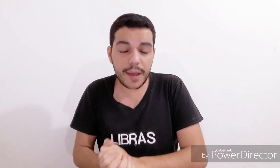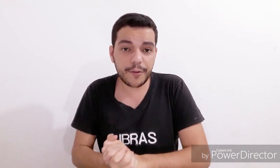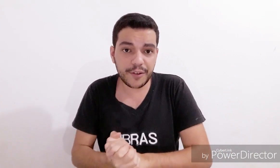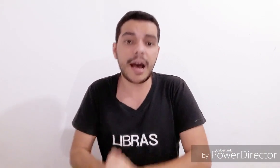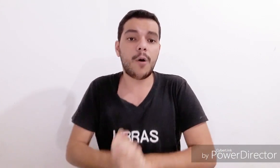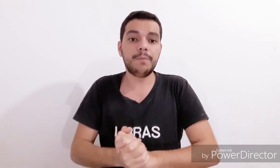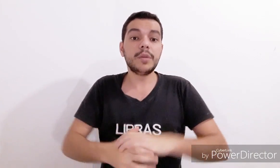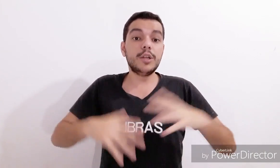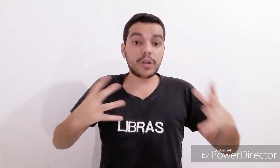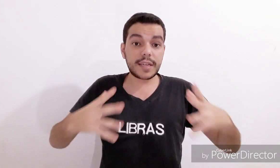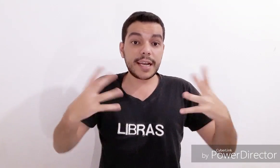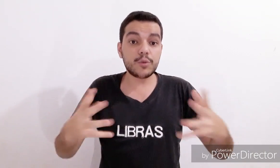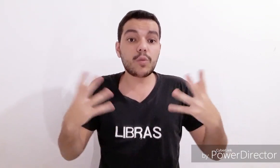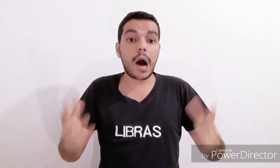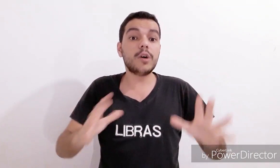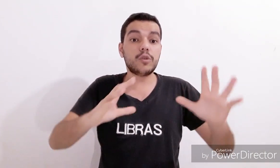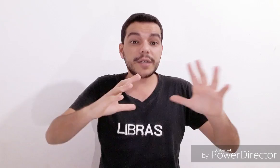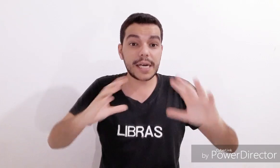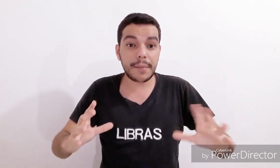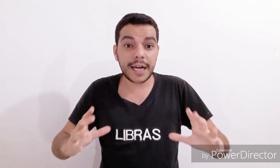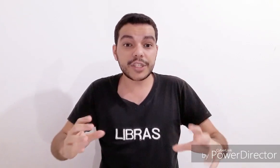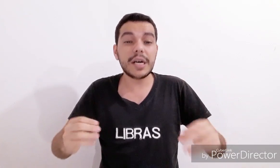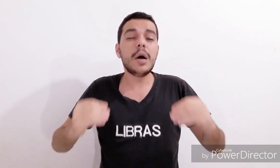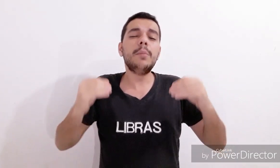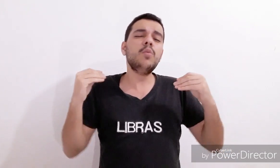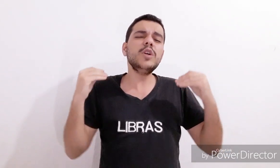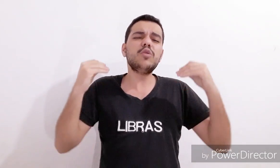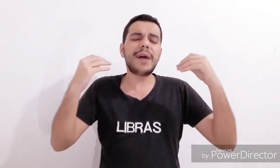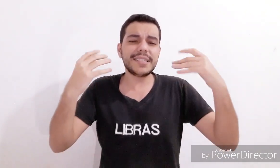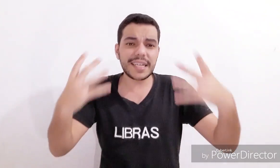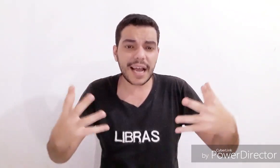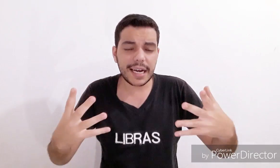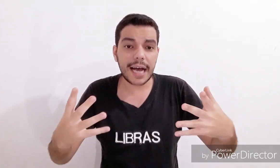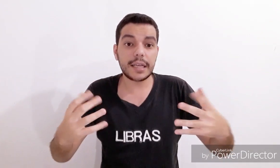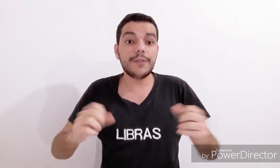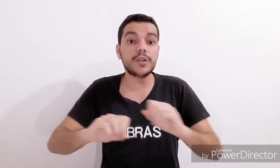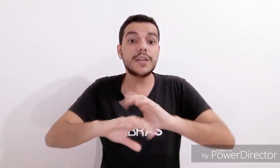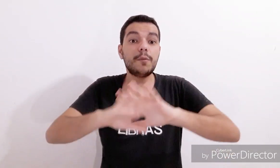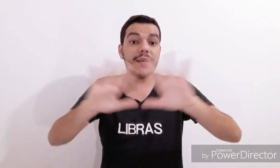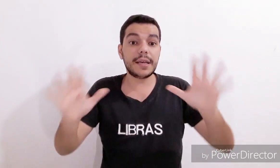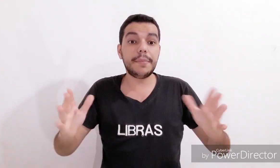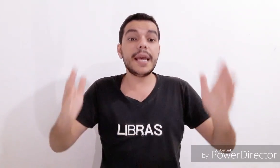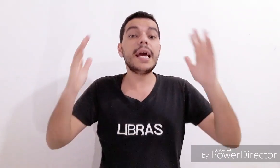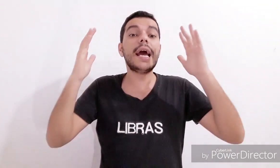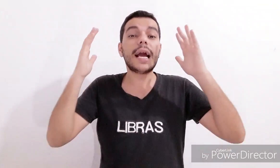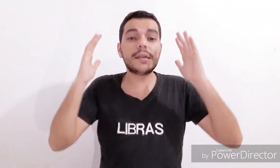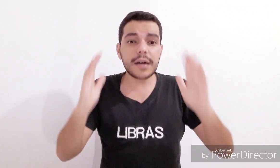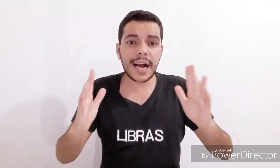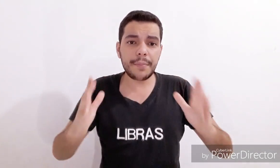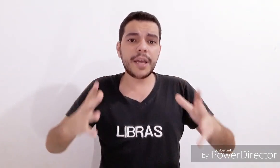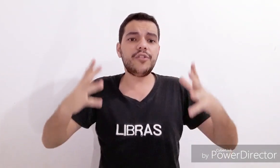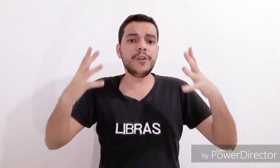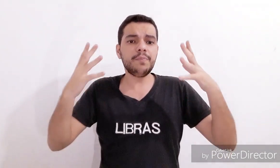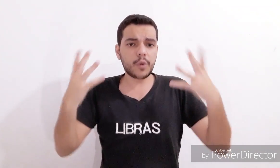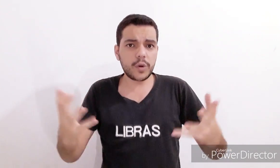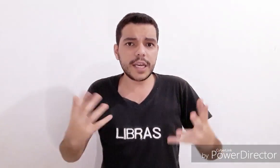para o final. E nós teremos uma aula sobre gramática muito mais detalhada, que vocês vão perceber claramente o que